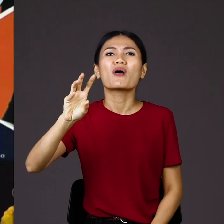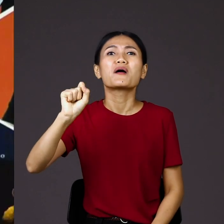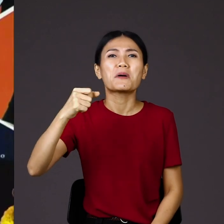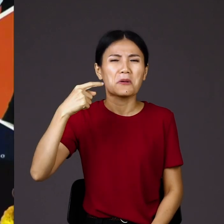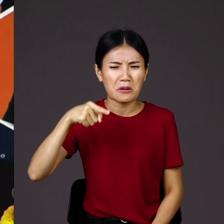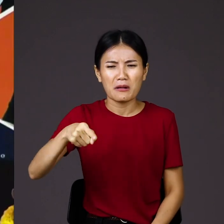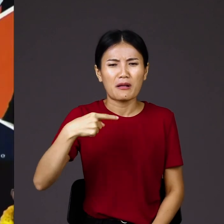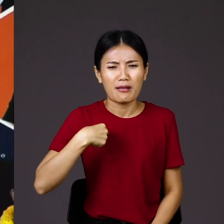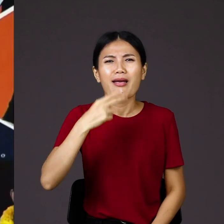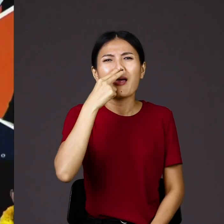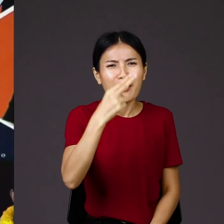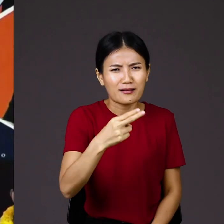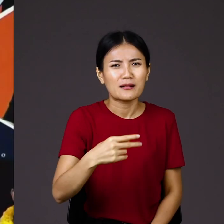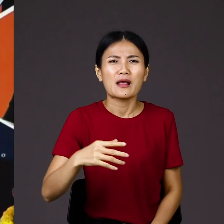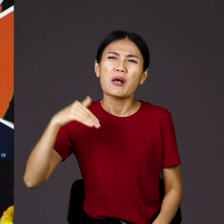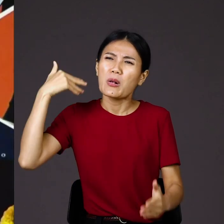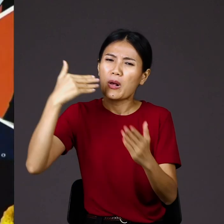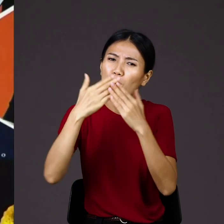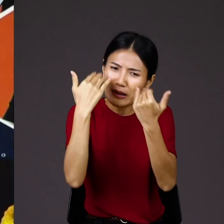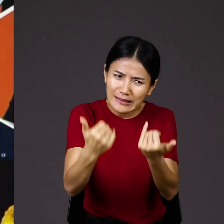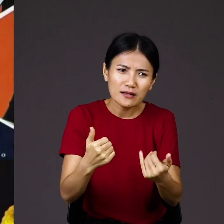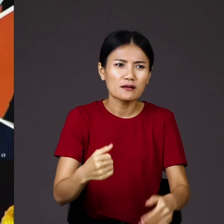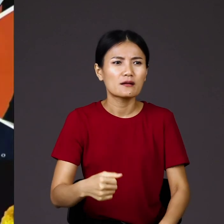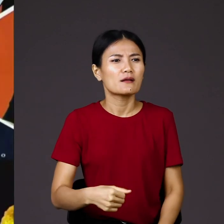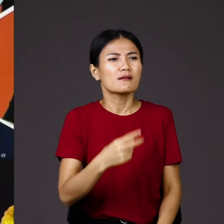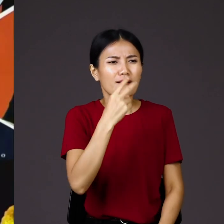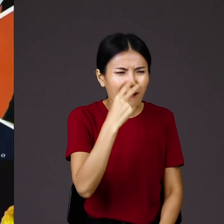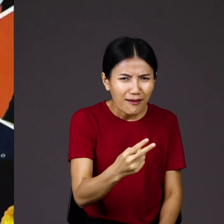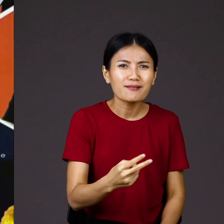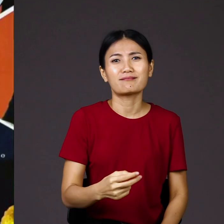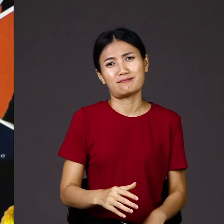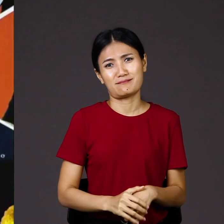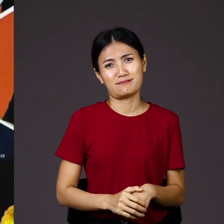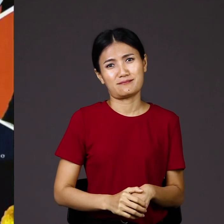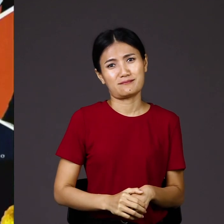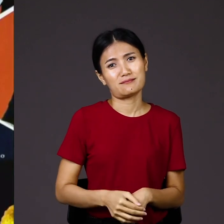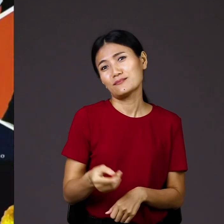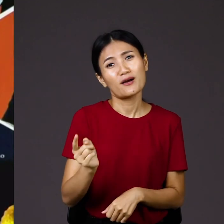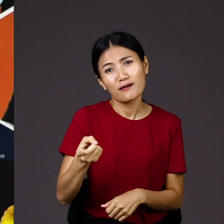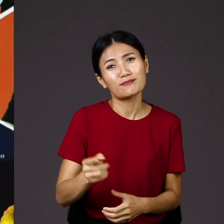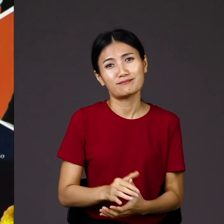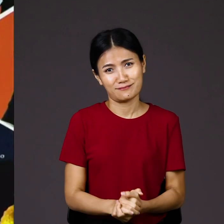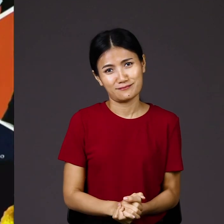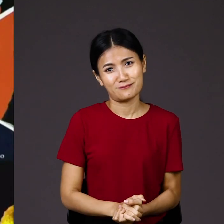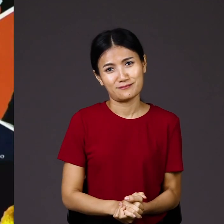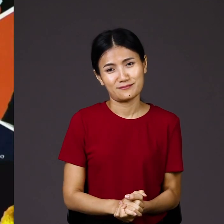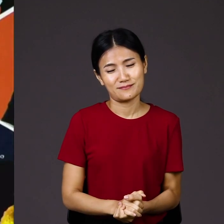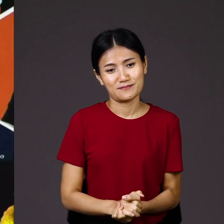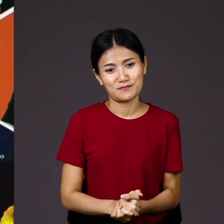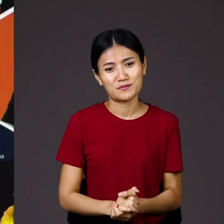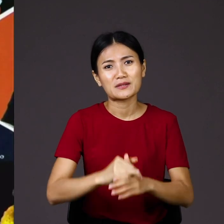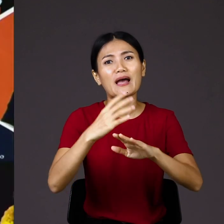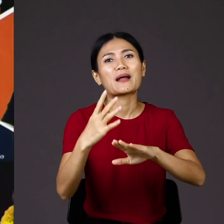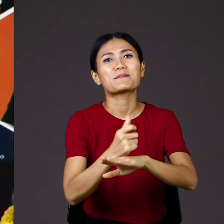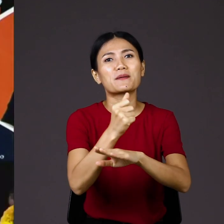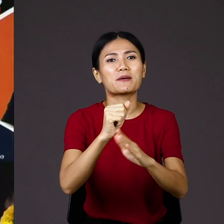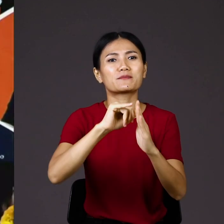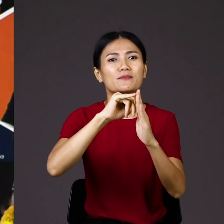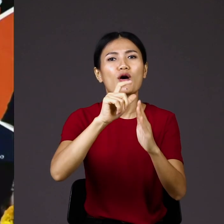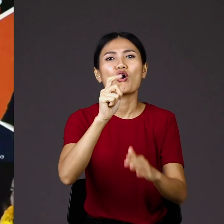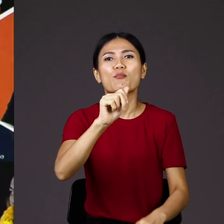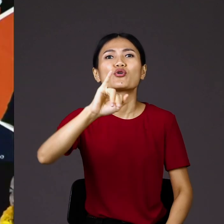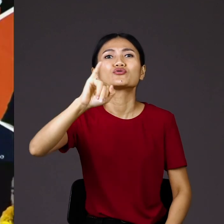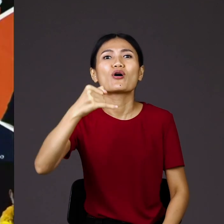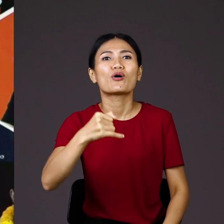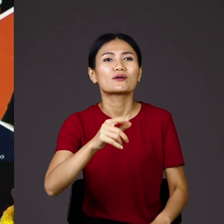ปลายก็ได้ยินเรื่องนี้ครับจนวันนี้มาเป็นนักการเมืองเองเรื่องเหล่านี้ก็ยังเข้าหูอยู่ตลอดเวลา